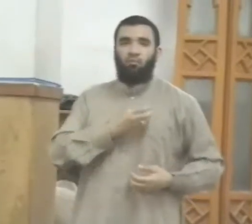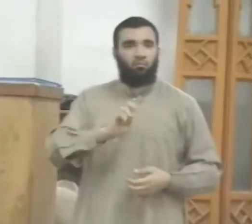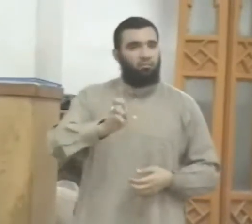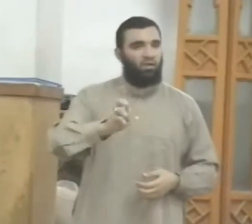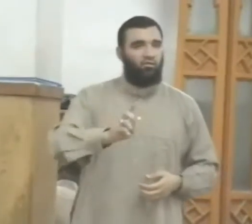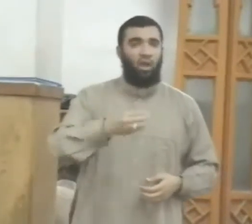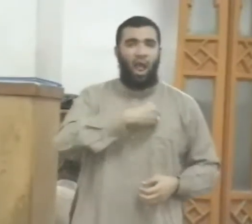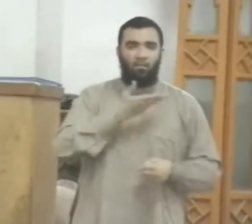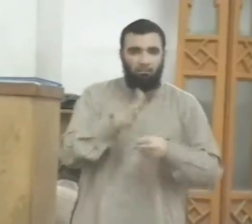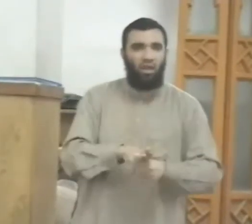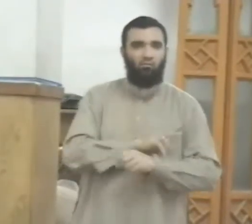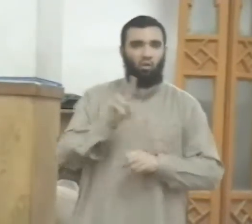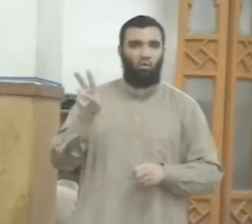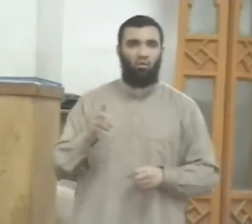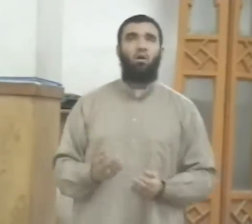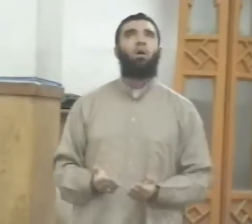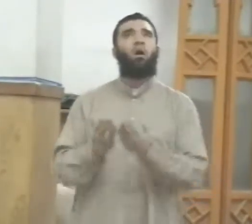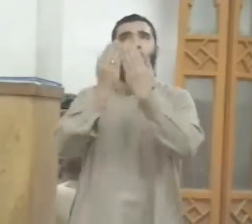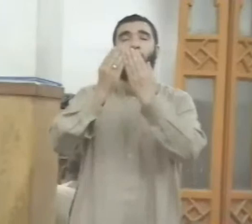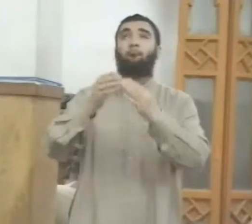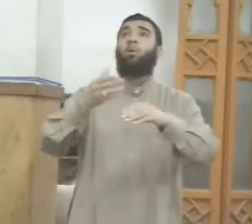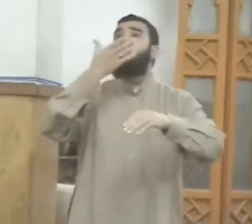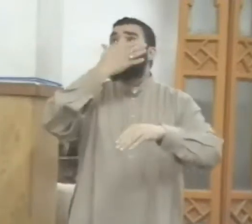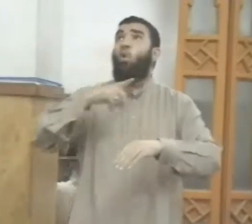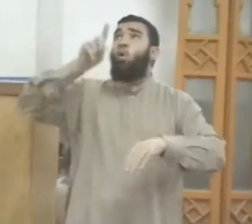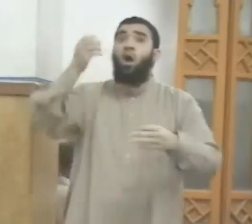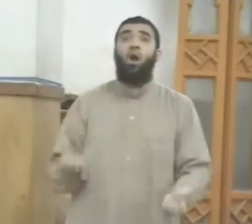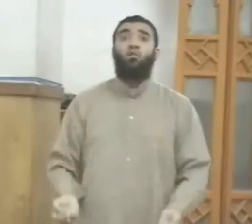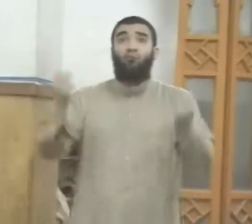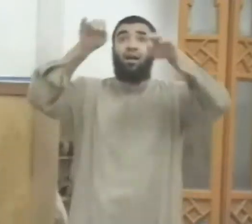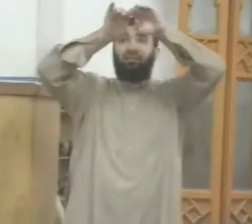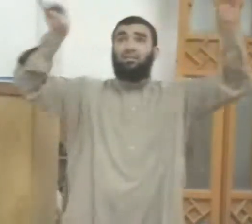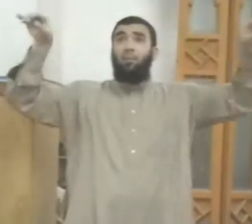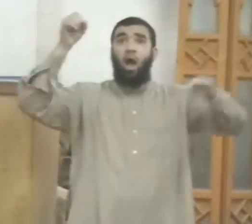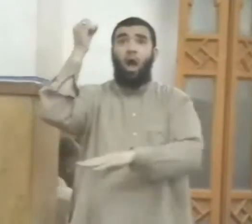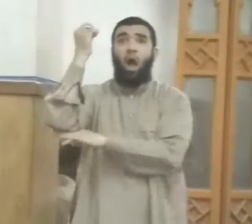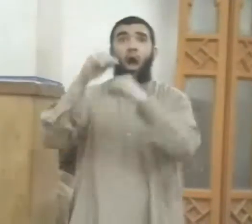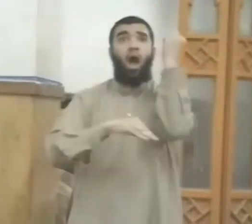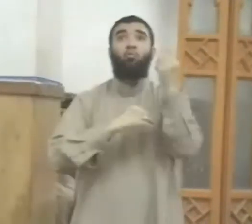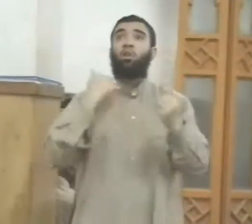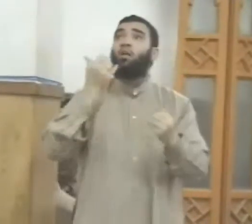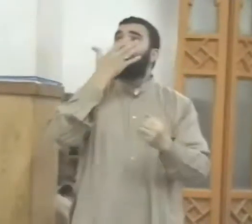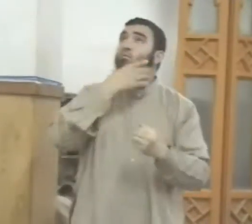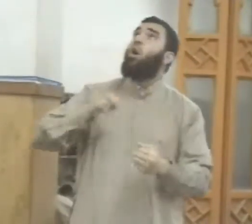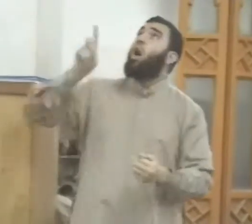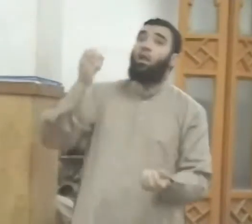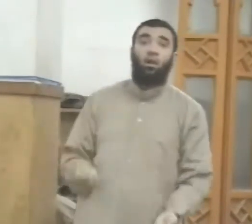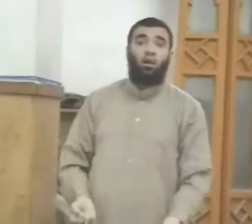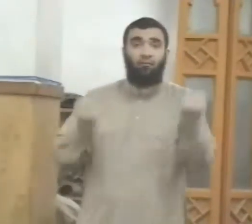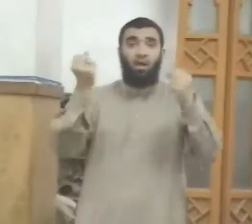بميت الإيلام. اللهم يا رافع السماء بغير عمل ويا مجري الأرض على نهر الجبل، يا